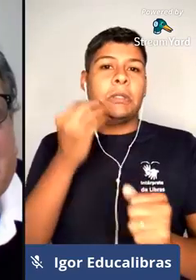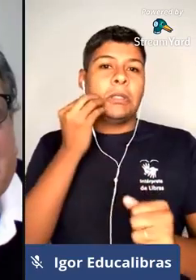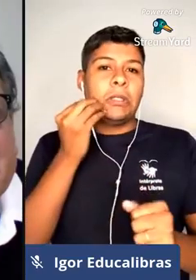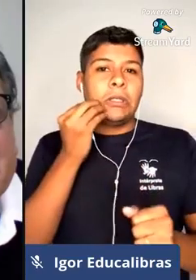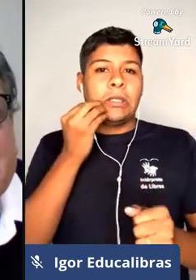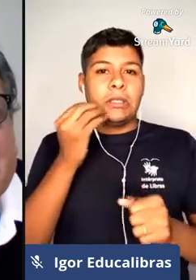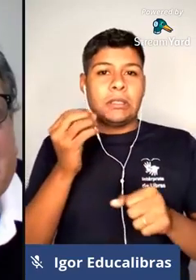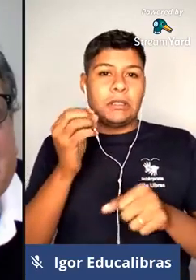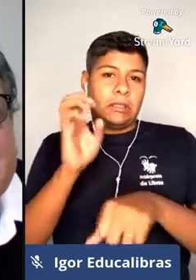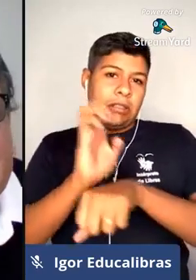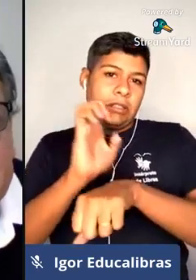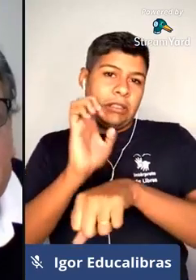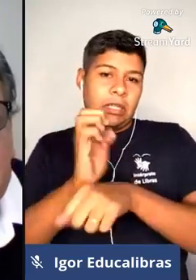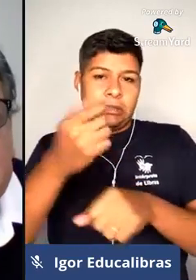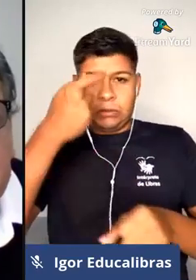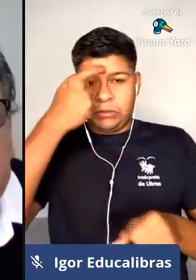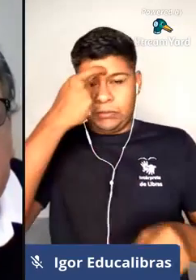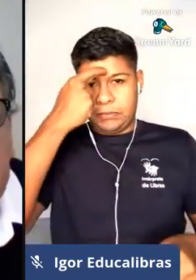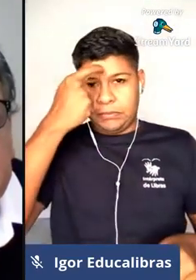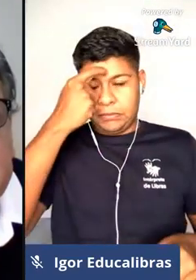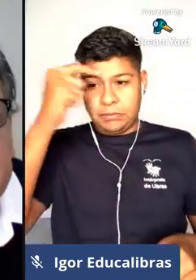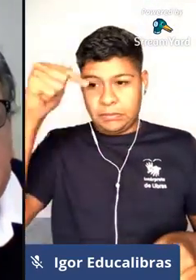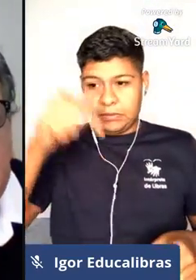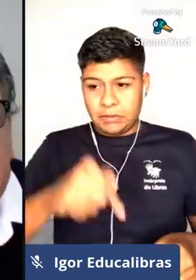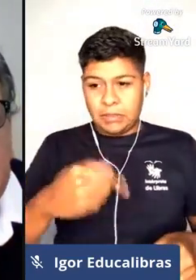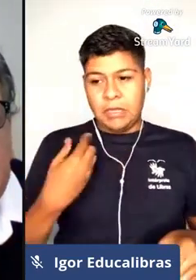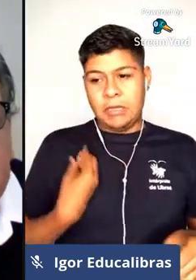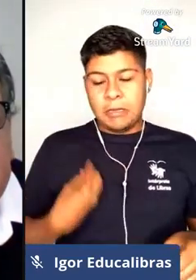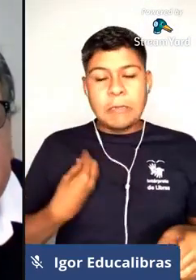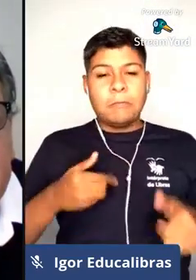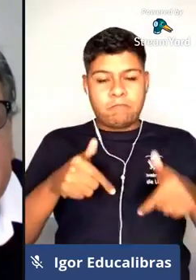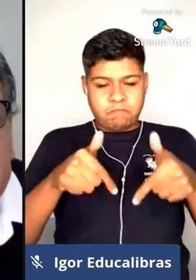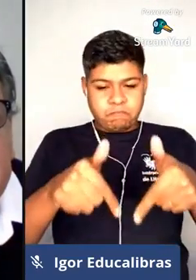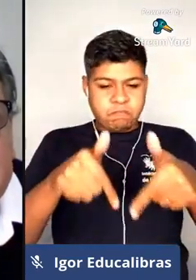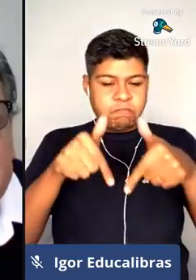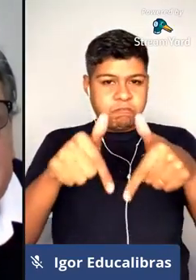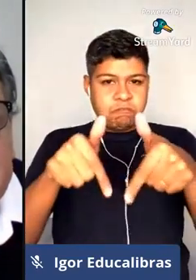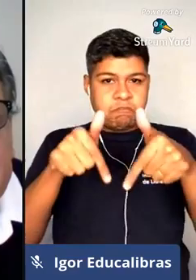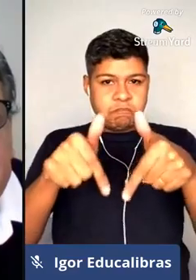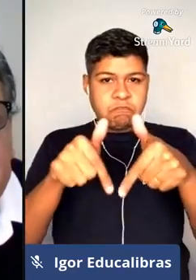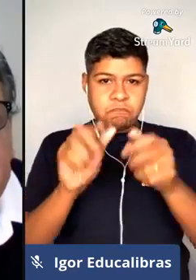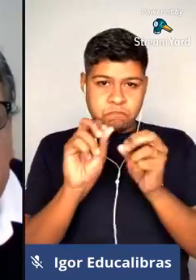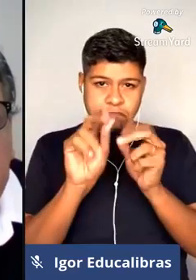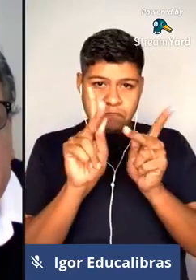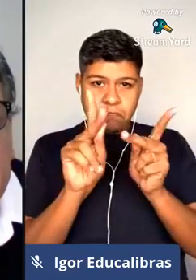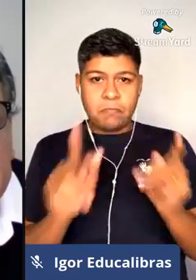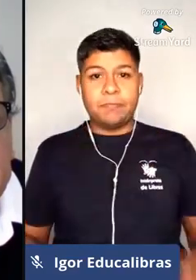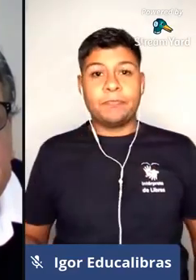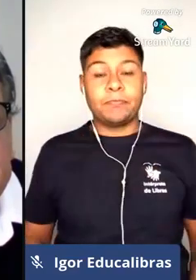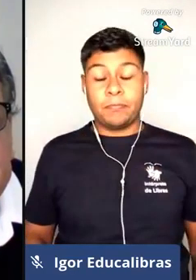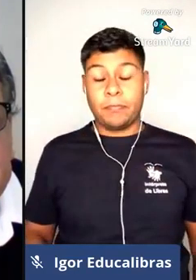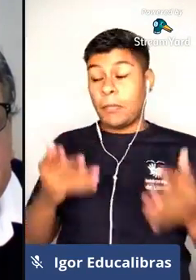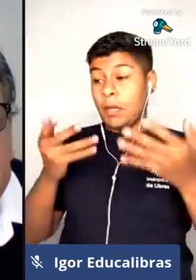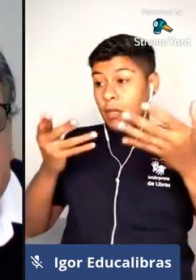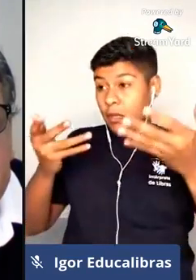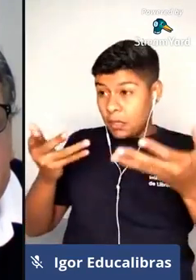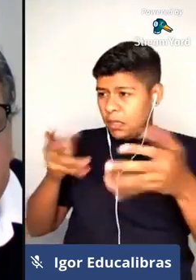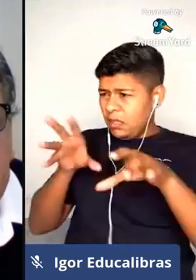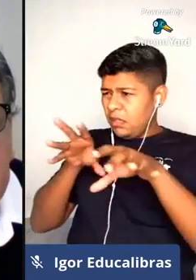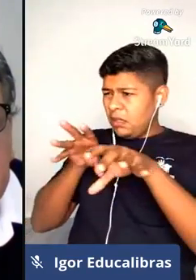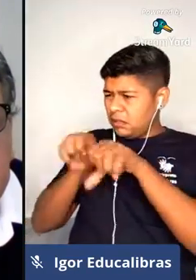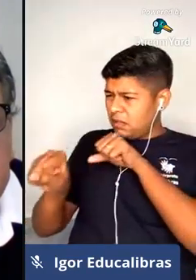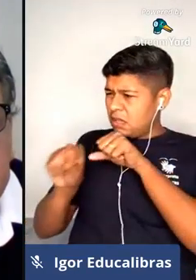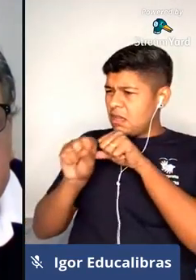consciência. Mas aqui a gente tem que meter a mão na massa. Né? É isso. Você, de formação, é